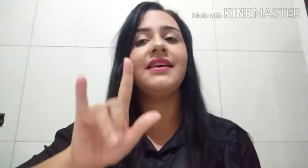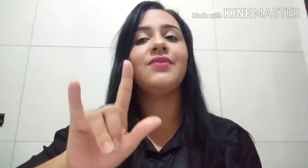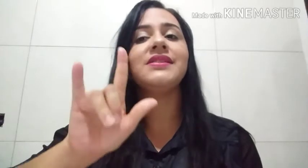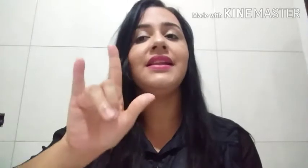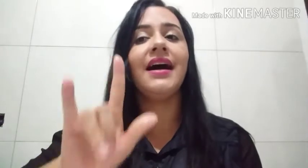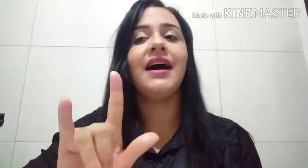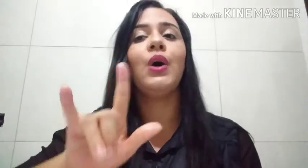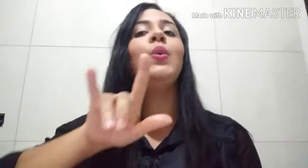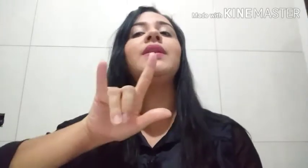é o sinal